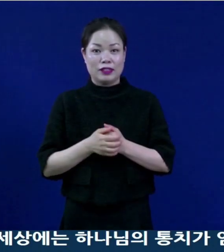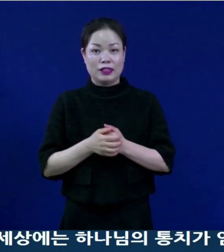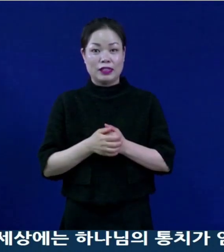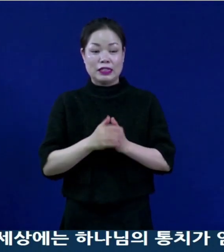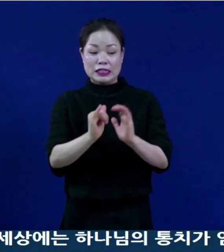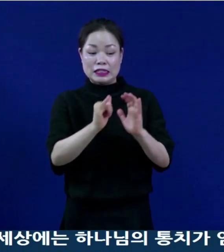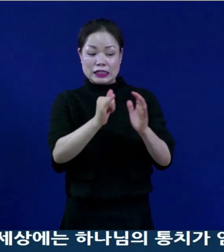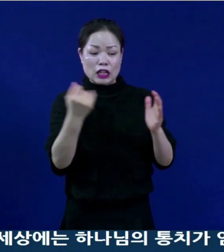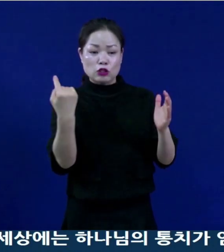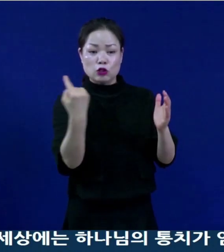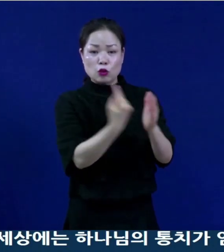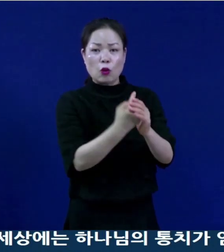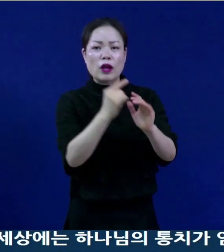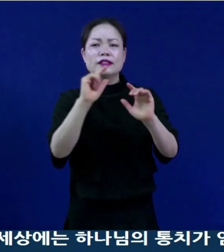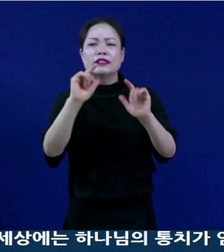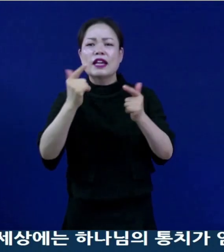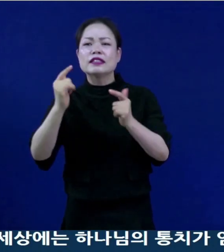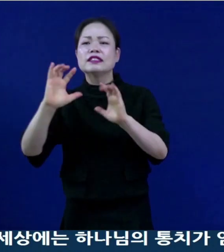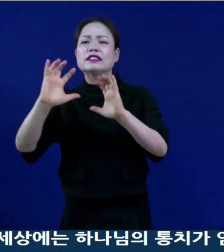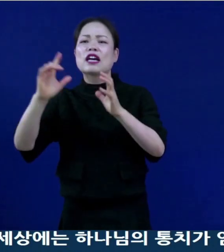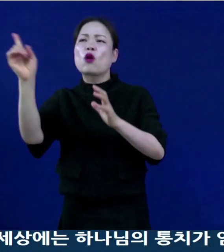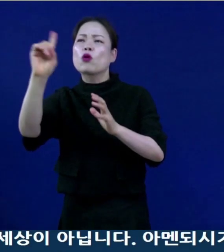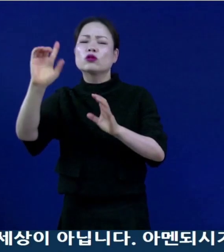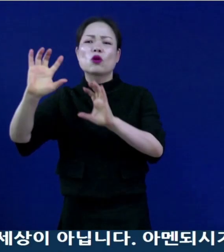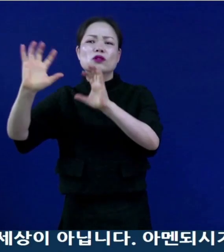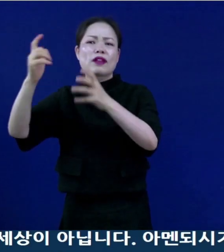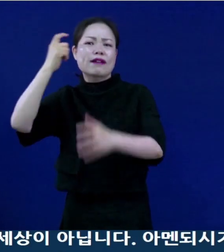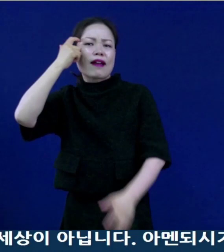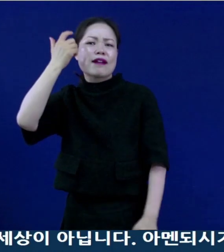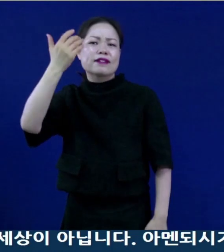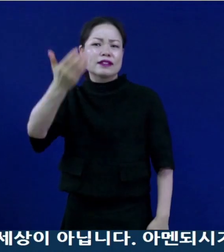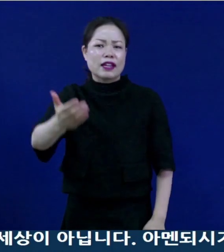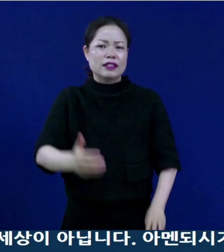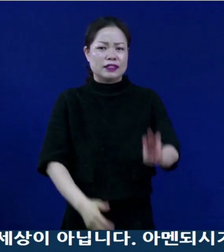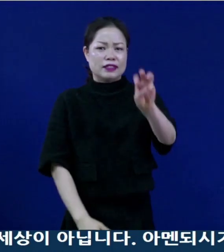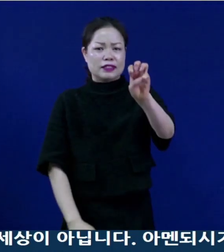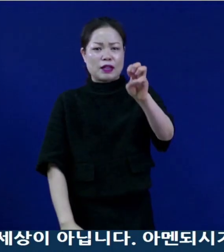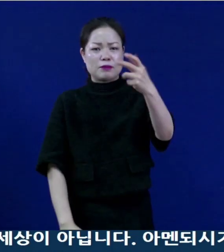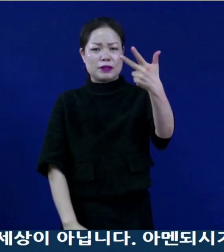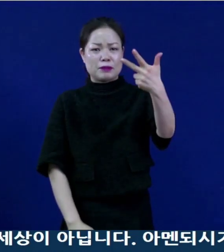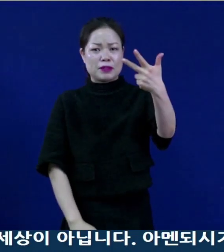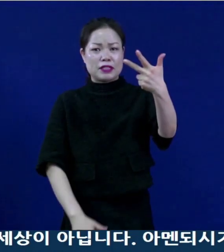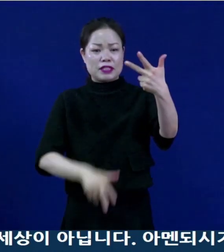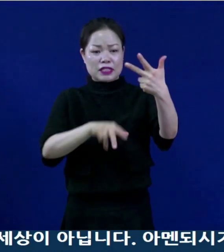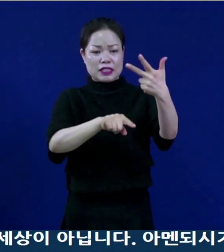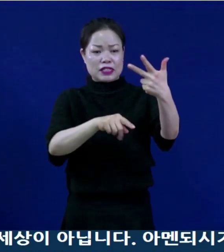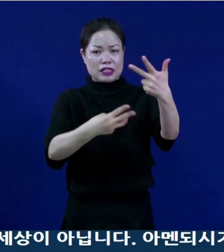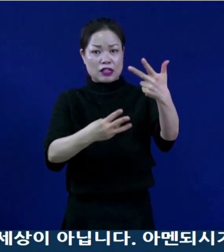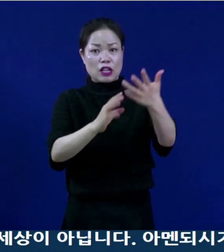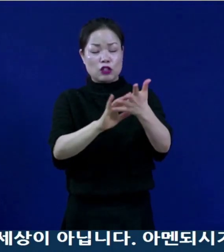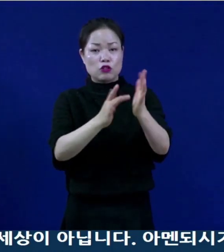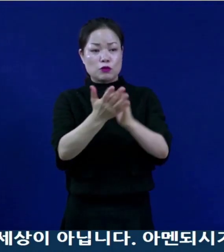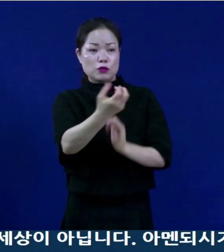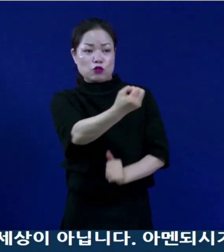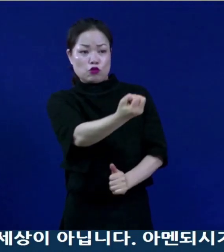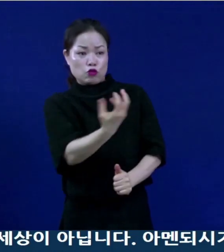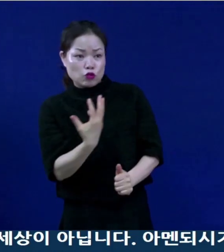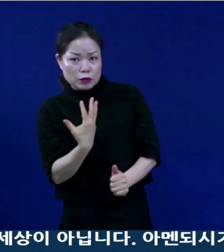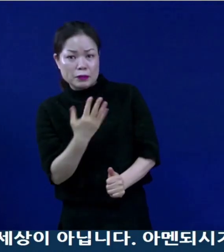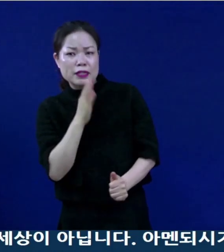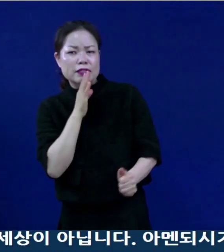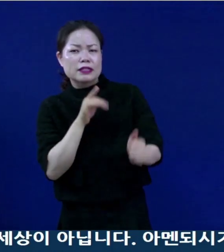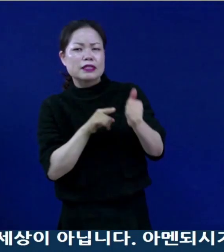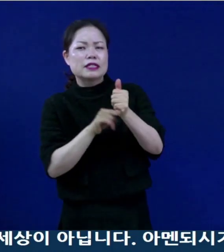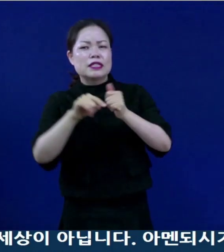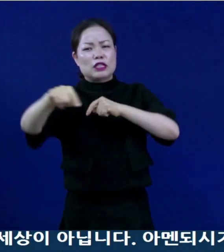이 세상에 속하지 않은 나라는 도대체 어떤 나라인가? 37절에서 예수님이 주시는 답을 요약하면